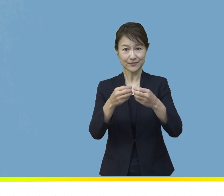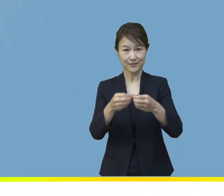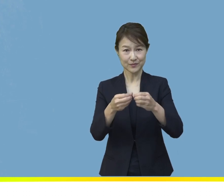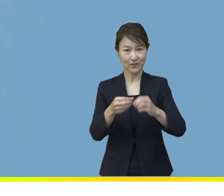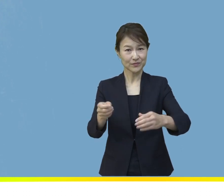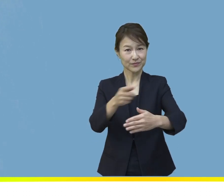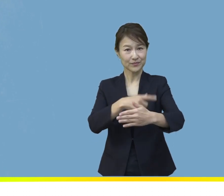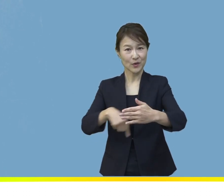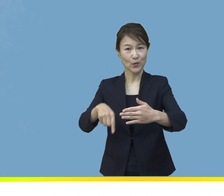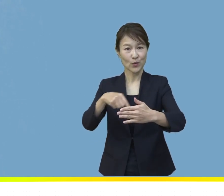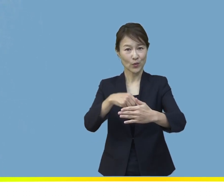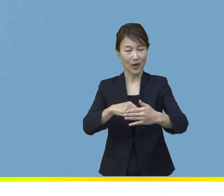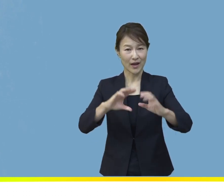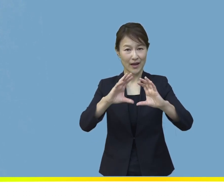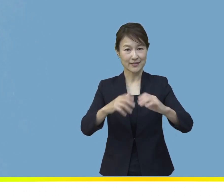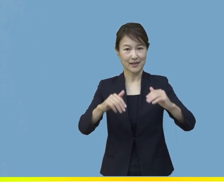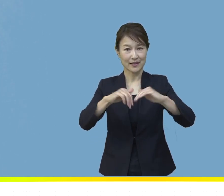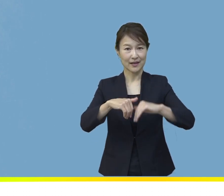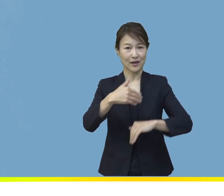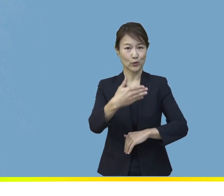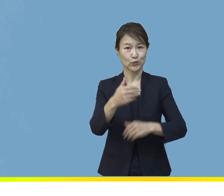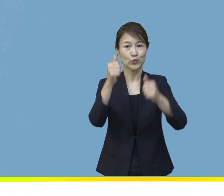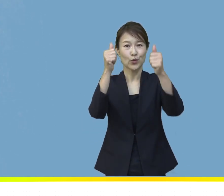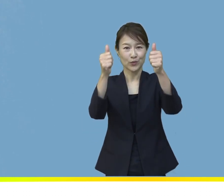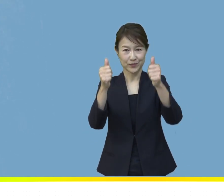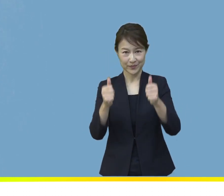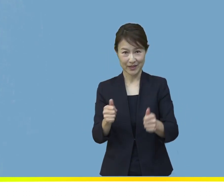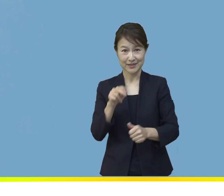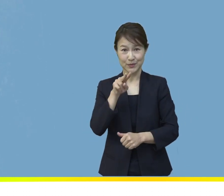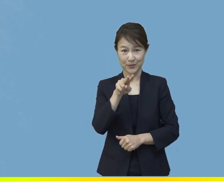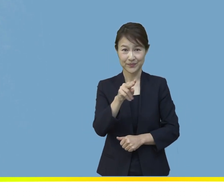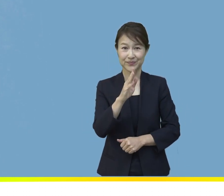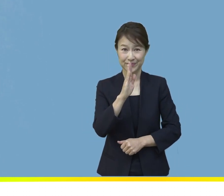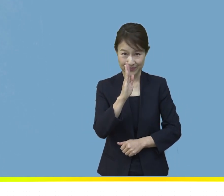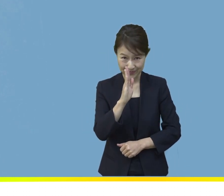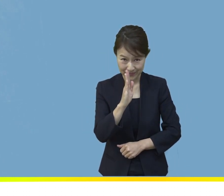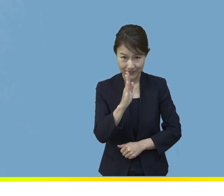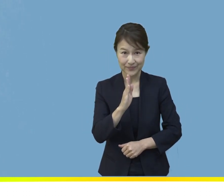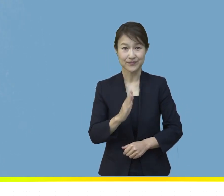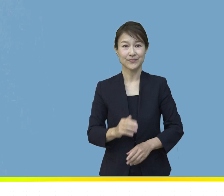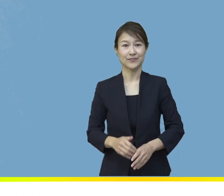詳しくは区のホームページをご覧ください